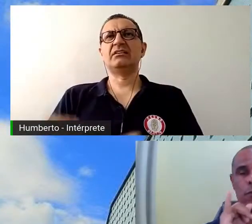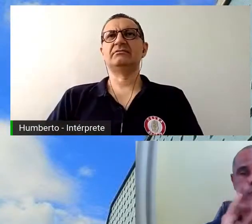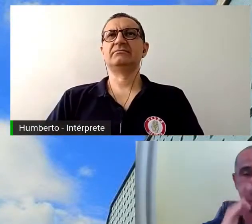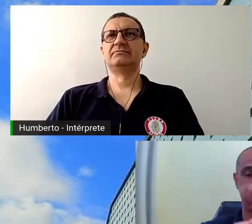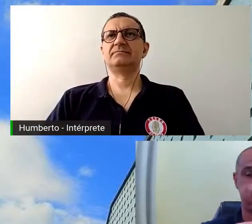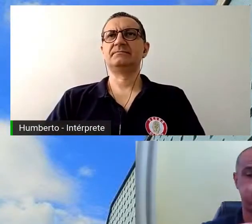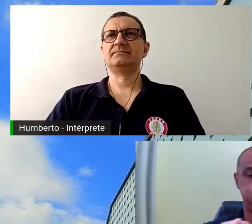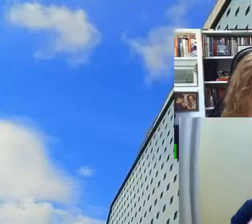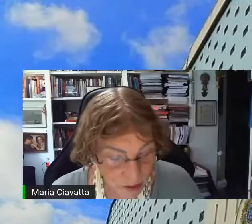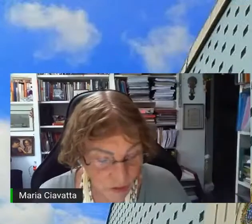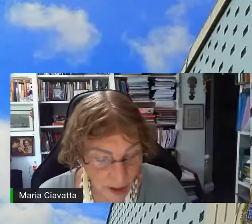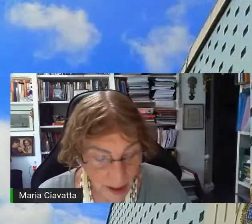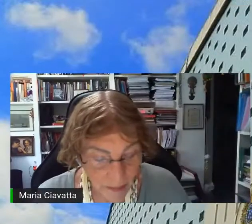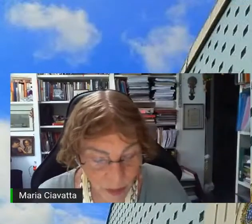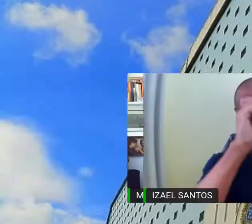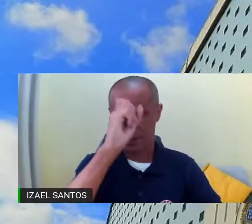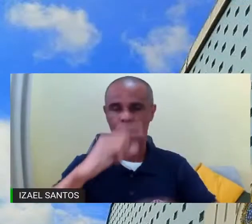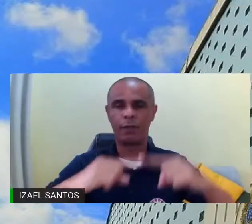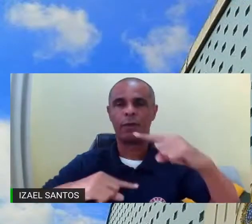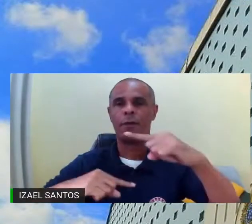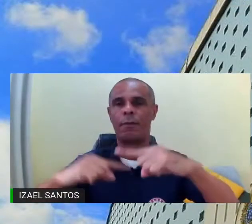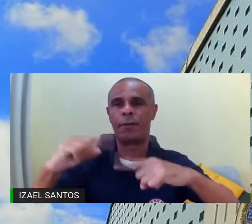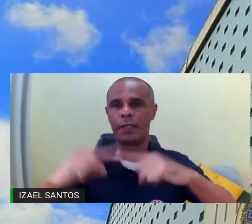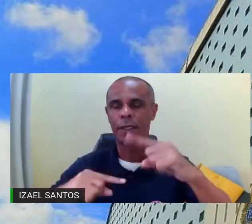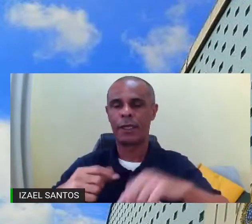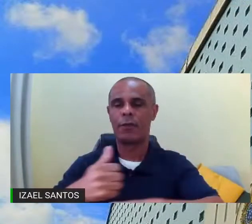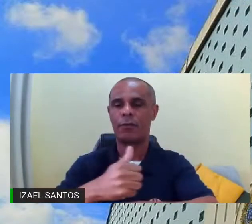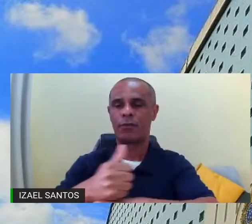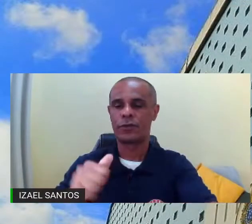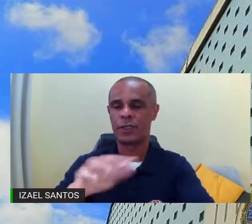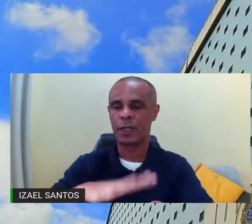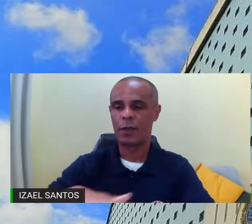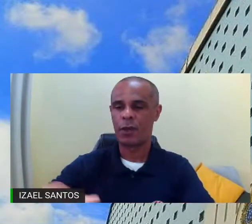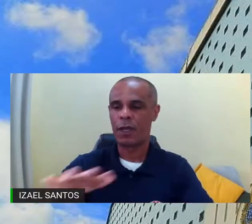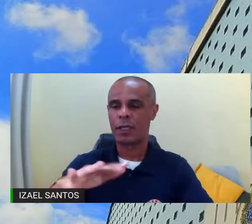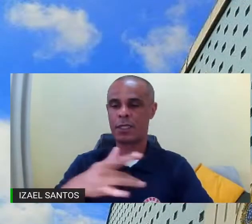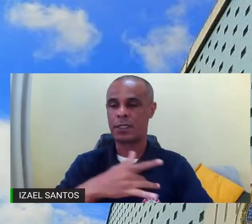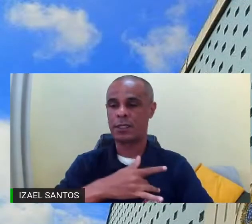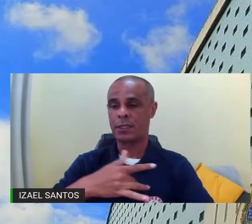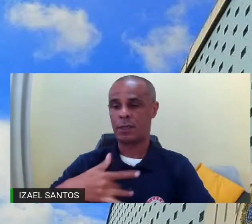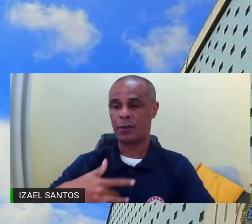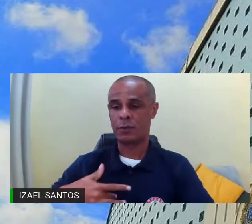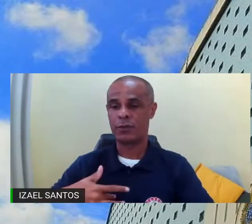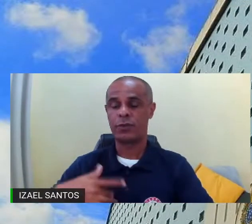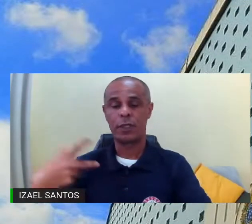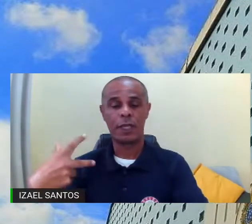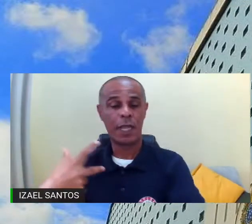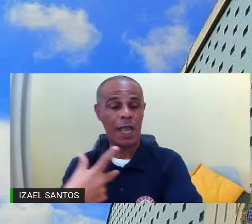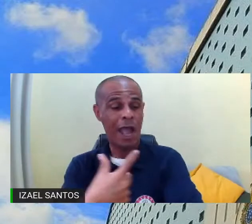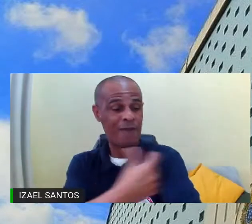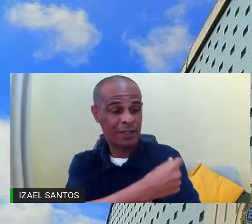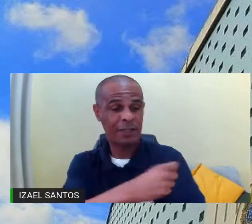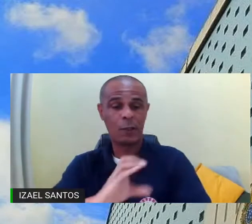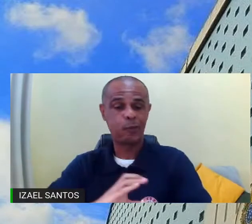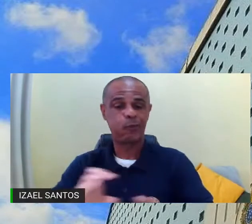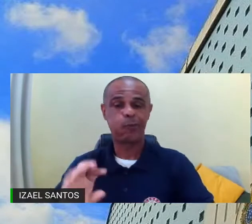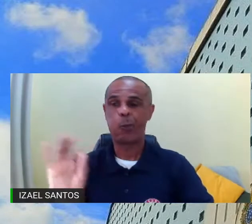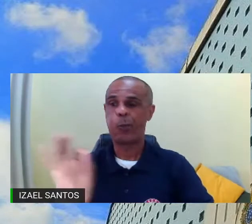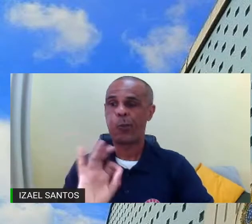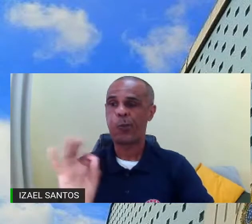em hospitais, equipamentos, profissionais de saúde e a vacina anti-Covid para toda a